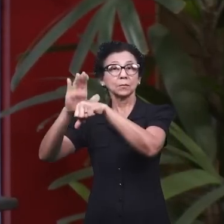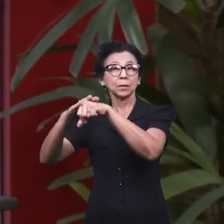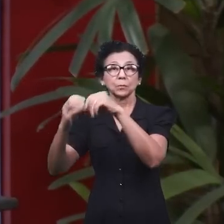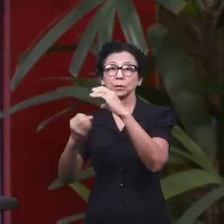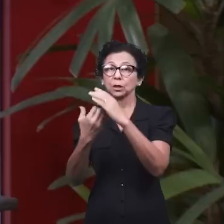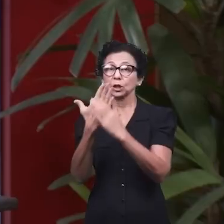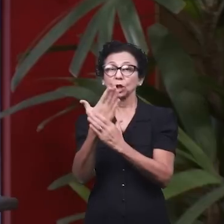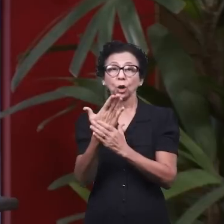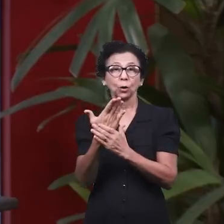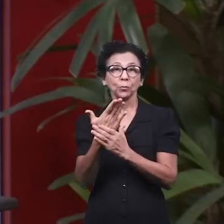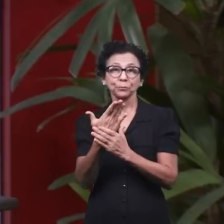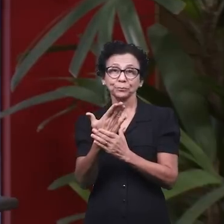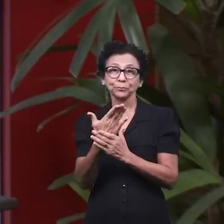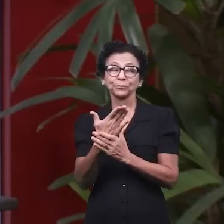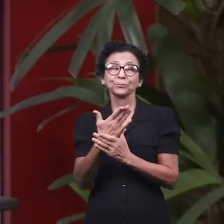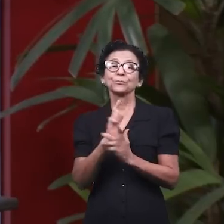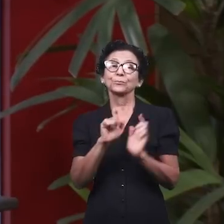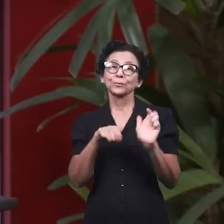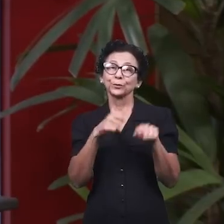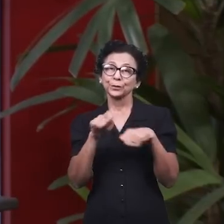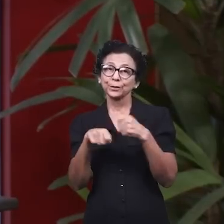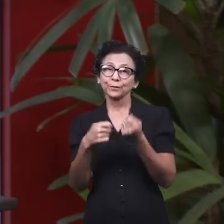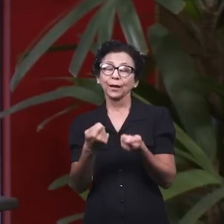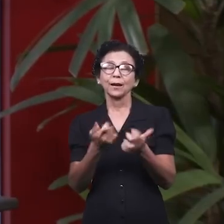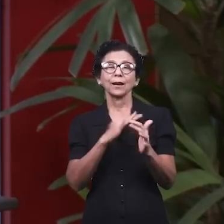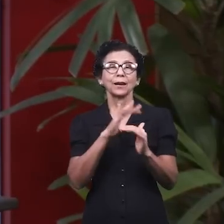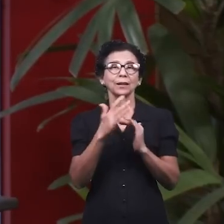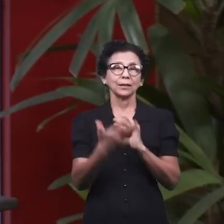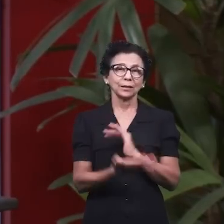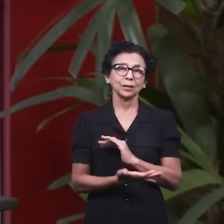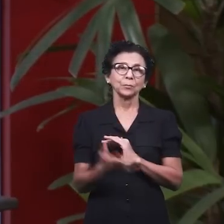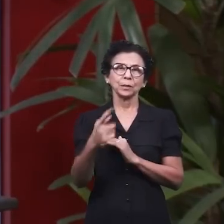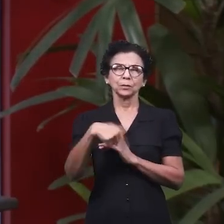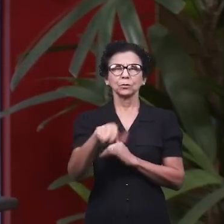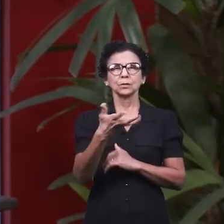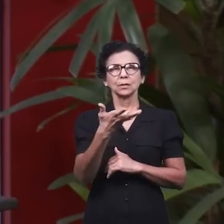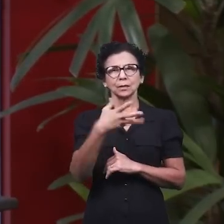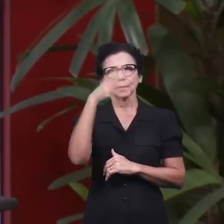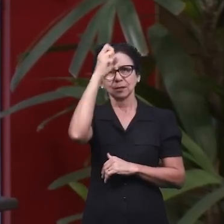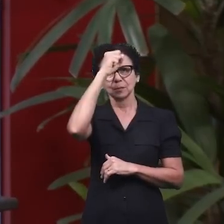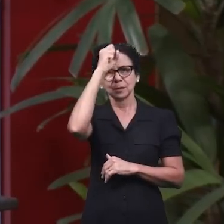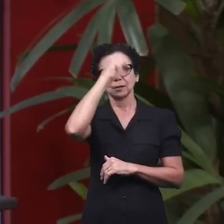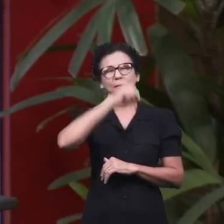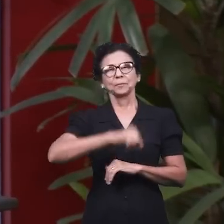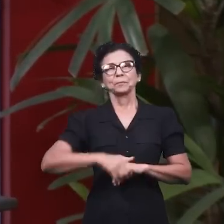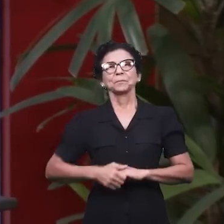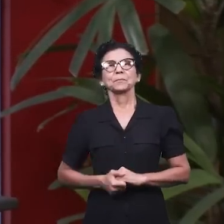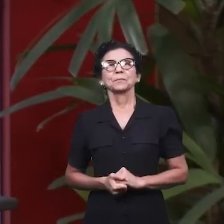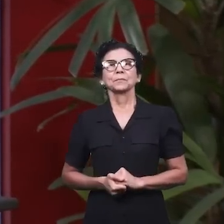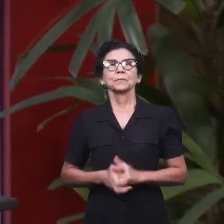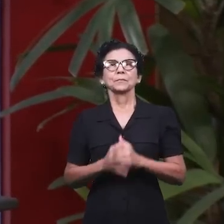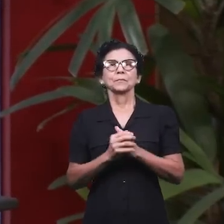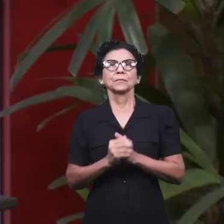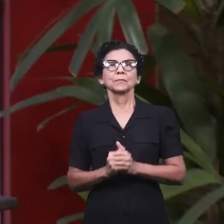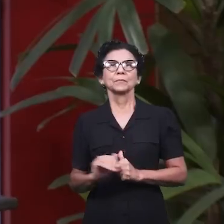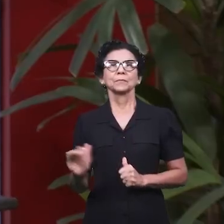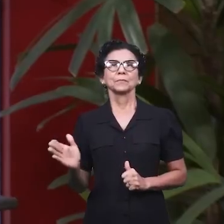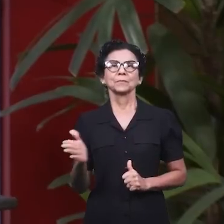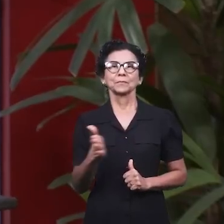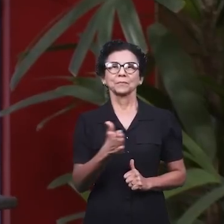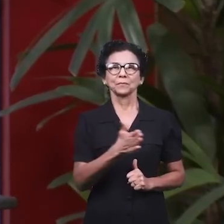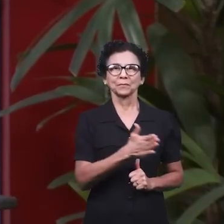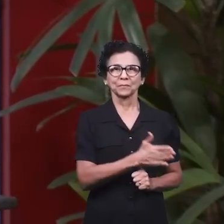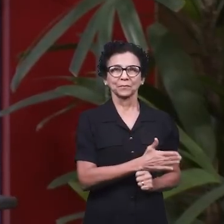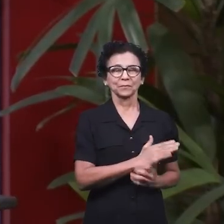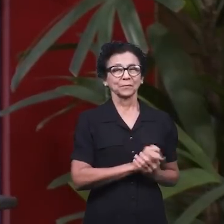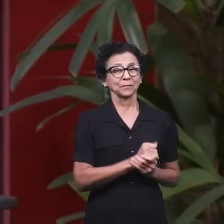que é poderoso em nos ensinar. Glória a Se nos Deus. ensinou, ensina a todos aqueles que querem essa dependência. Amém? Amém. Nós vamos agora para o